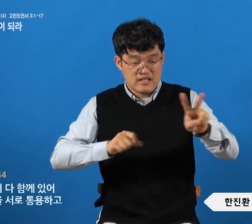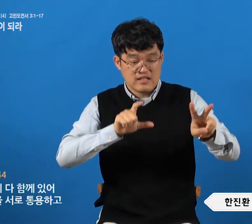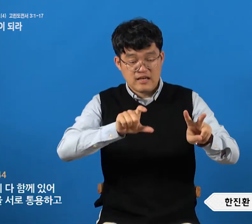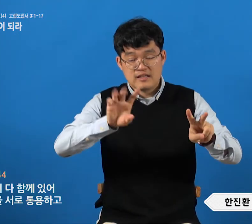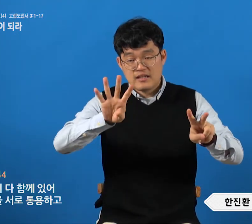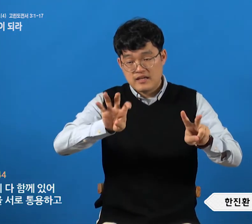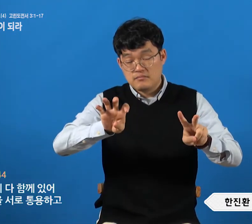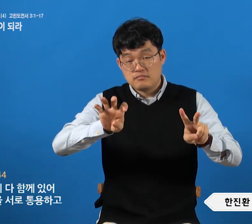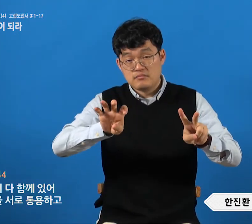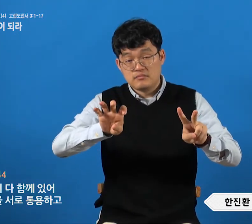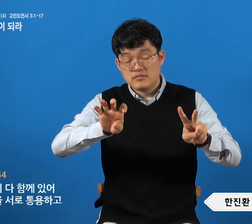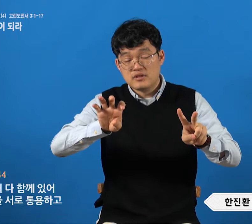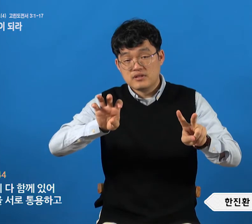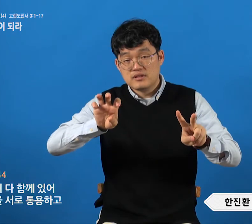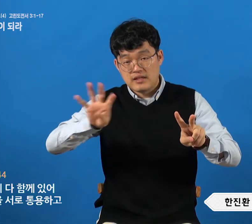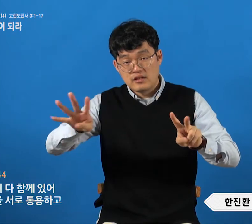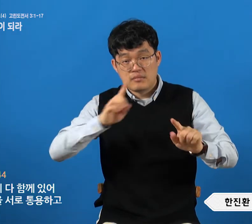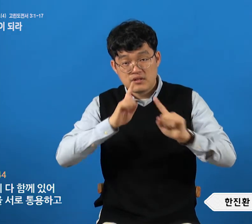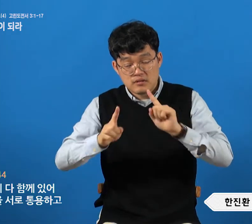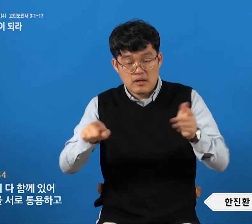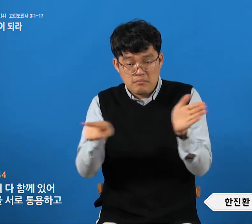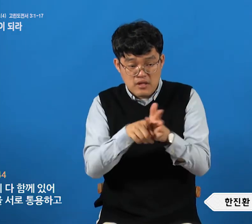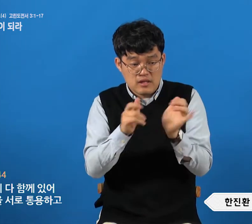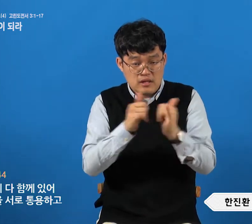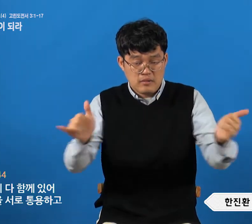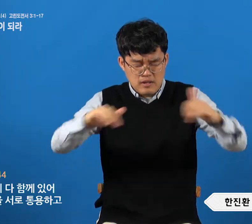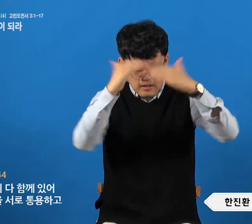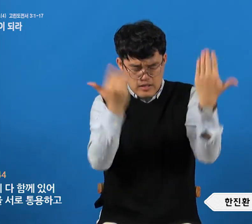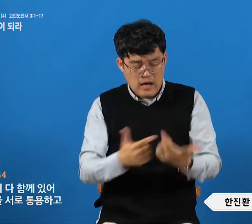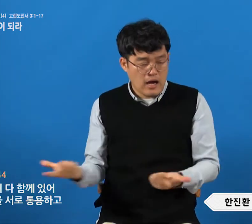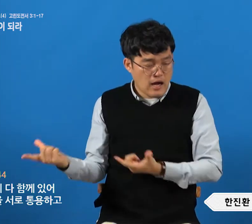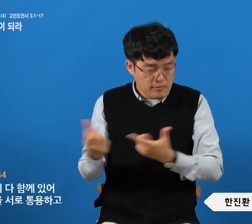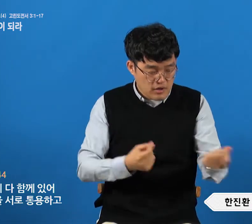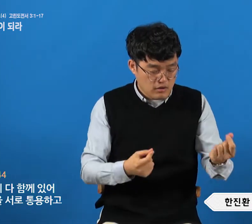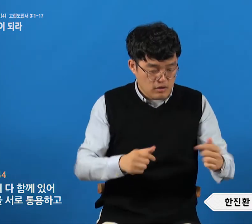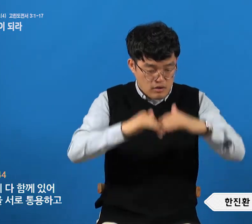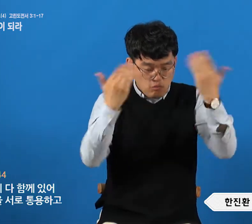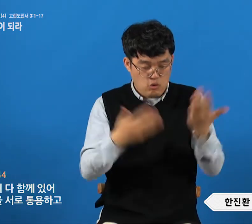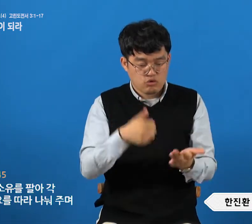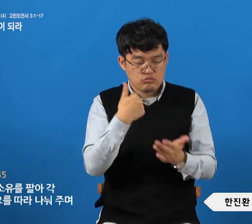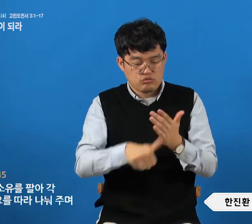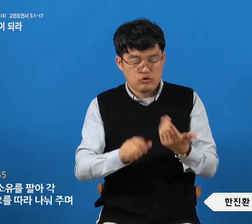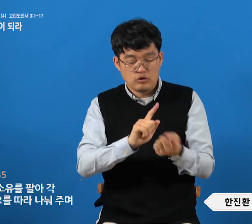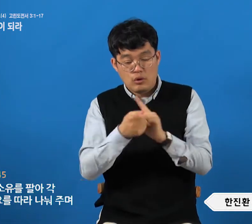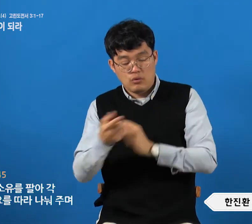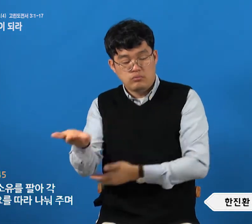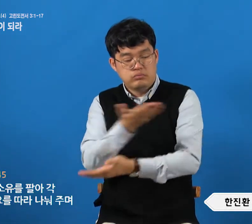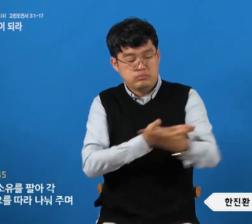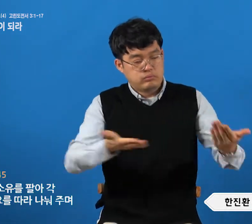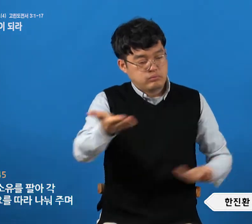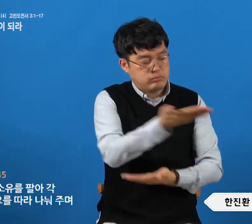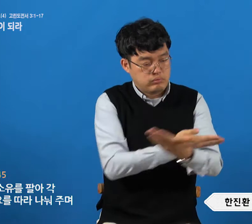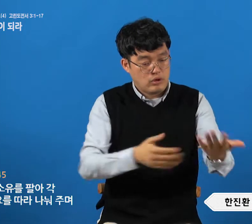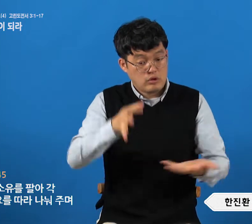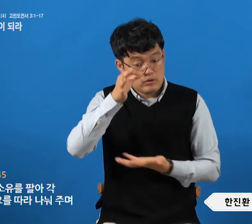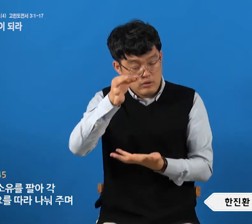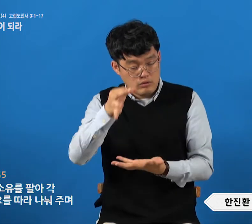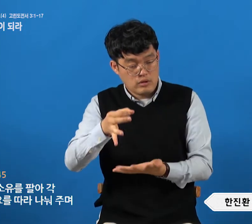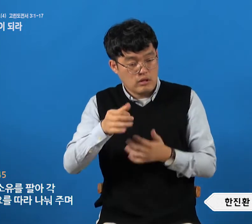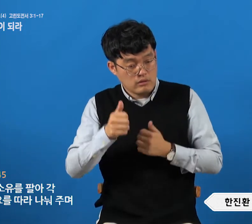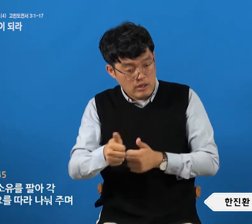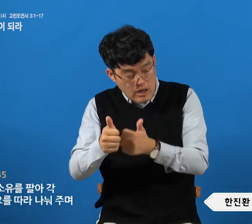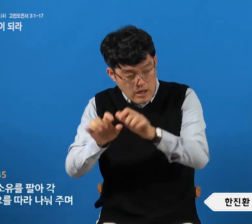44절부터 믿는 사람이 다 함께 있어 모든 물건을 서로 통용하고 또 재산과 소유를 팔아 각 사람의 필요를